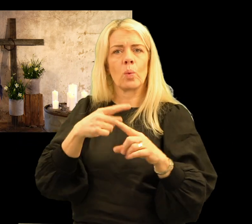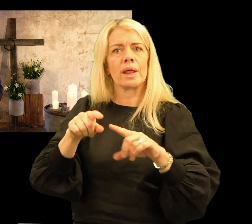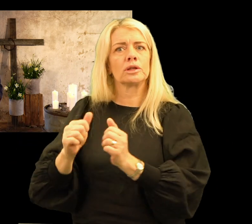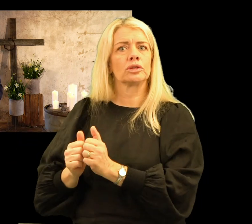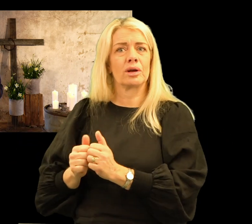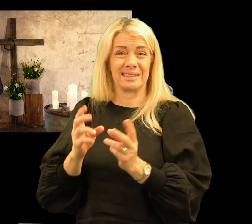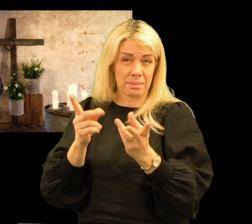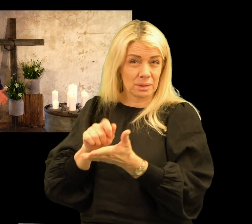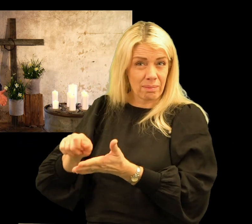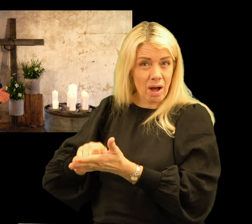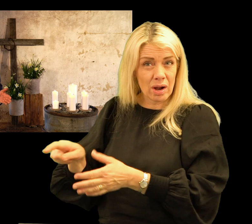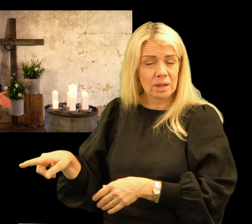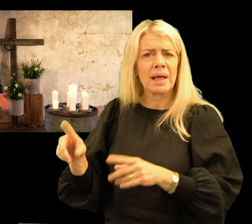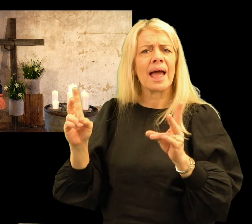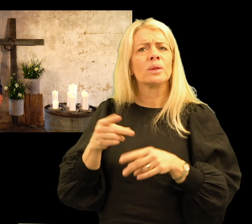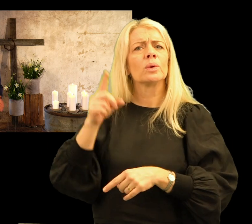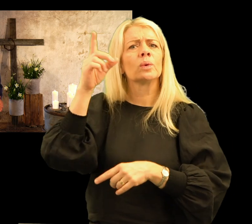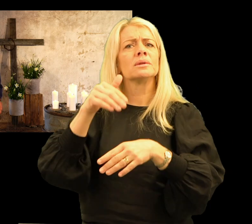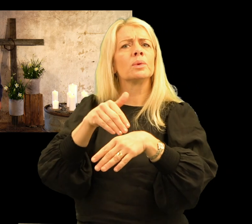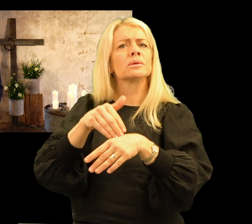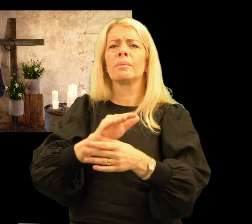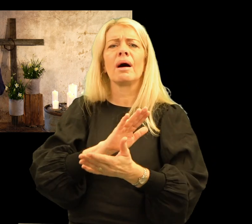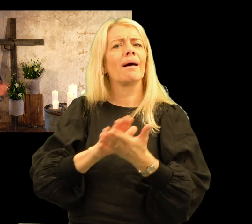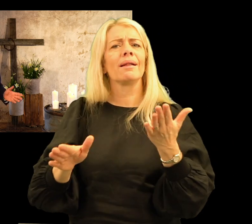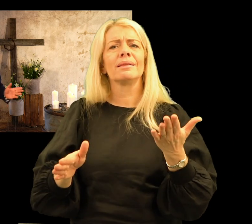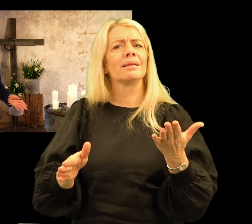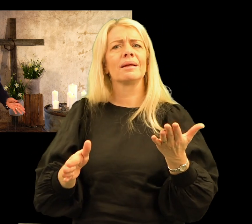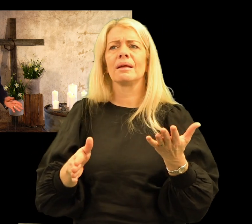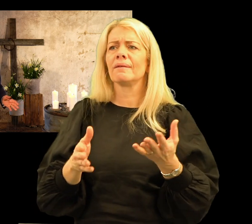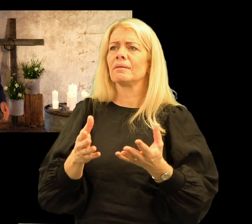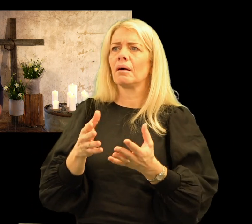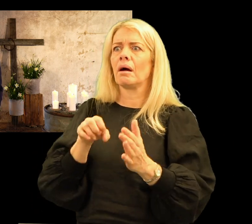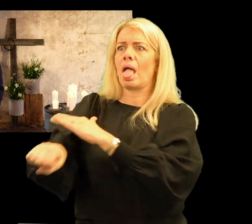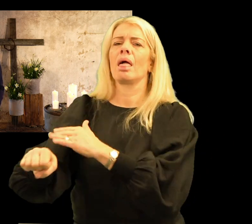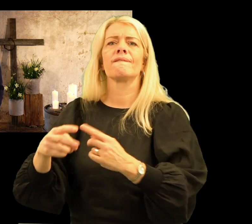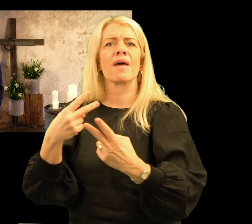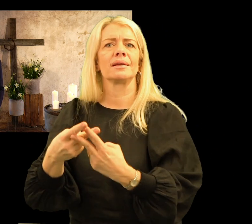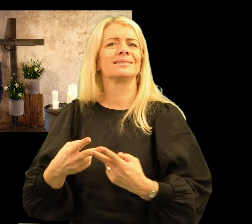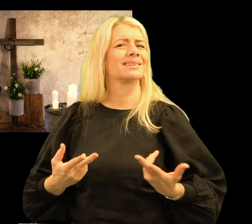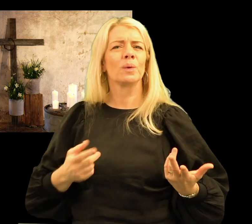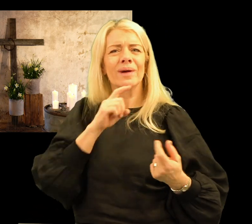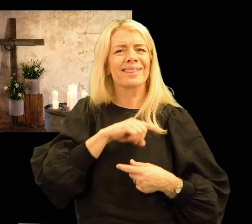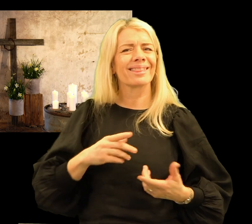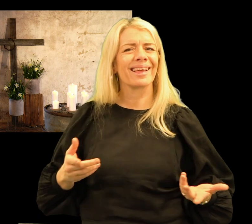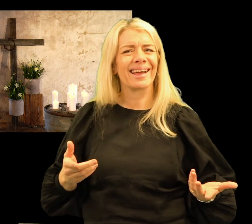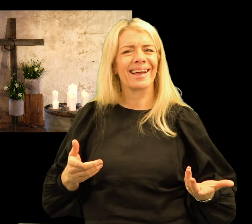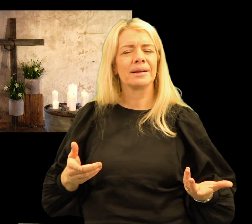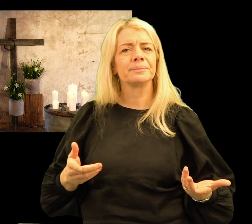Paulus i fängelset. Så kan det goda budskapet om Jesus Kristus aldrig någonsin sättas i fängelse.